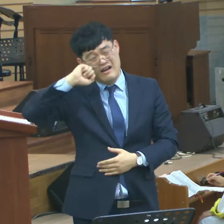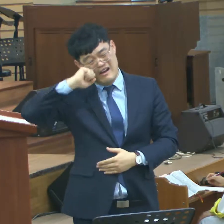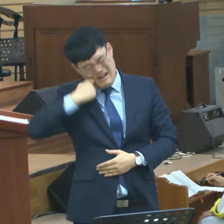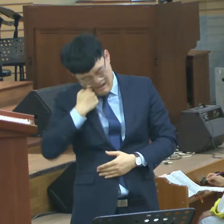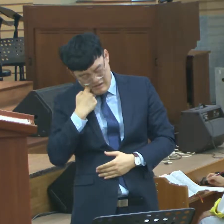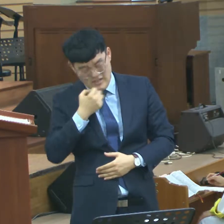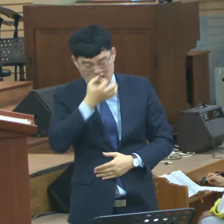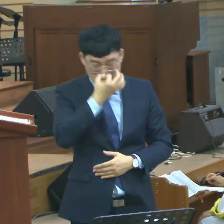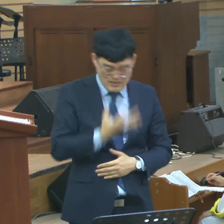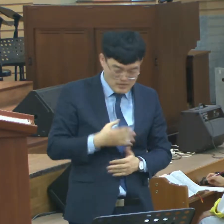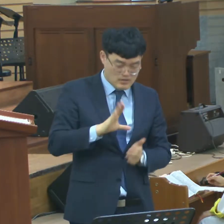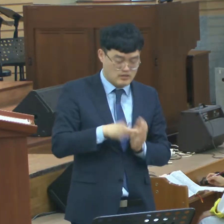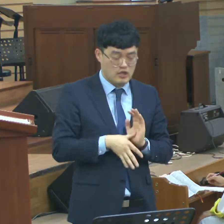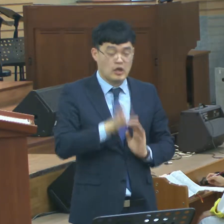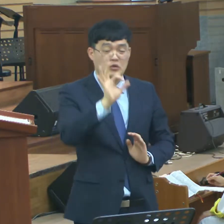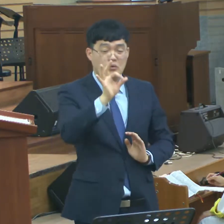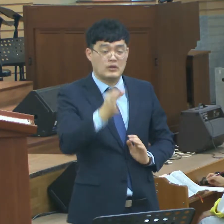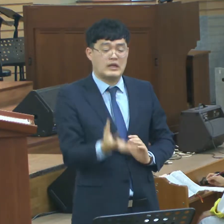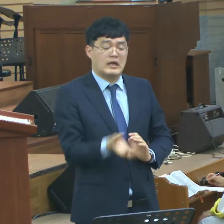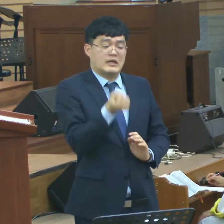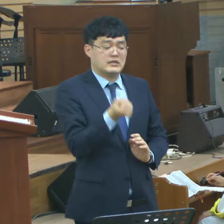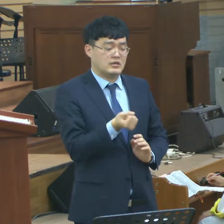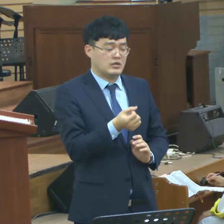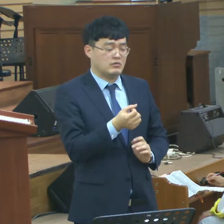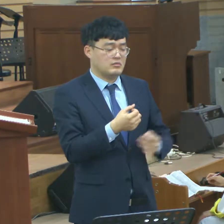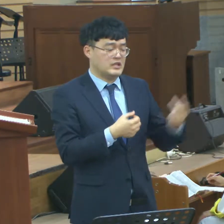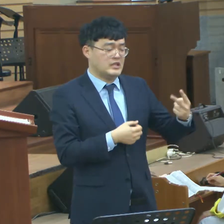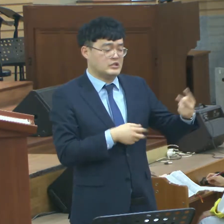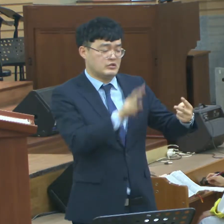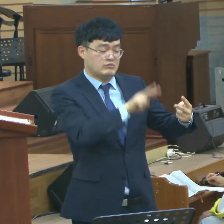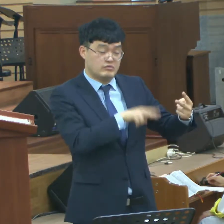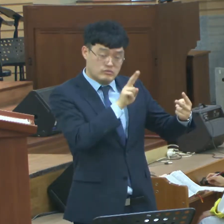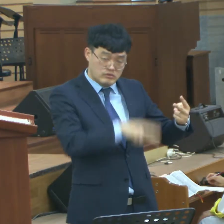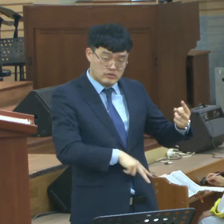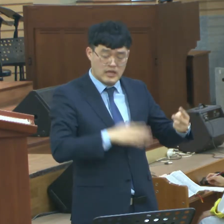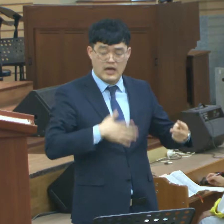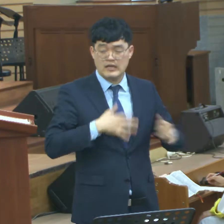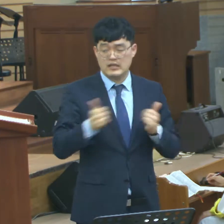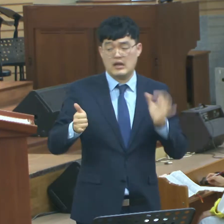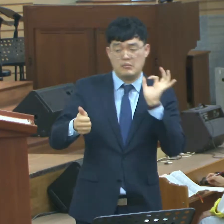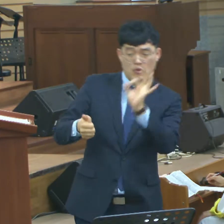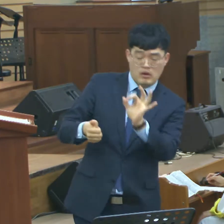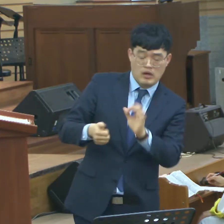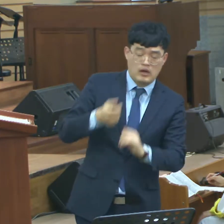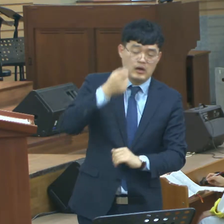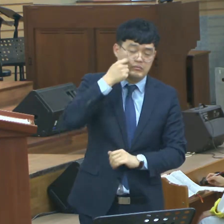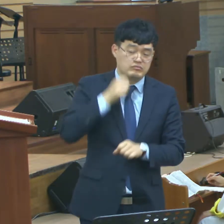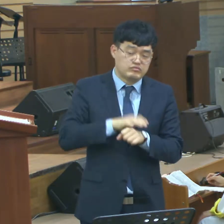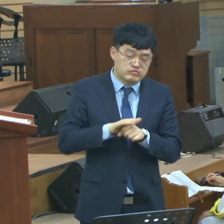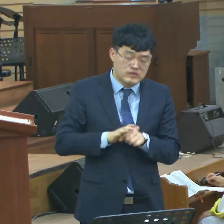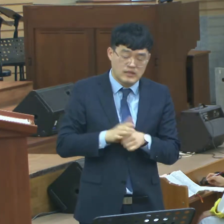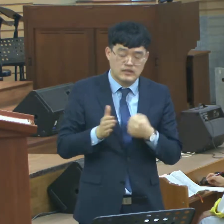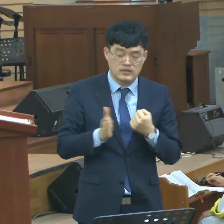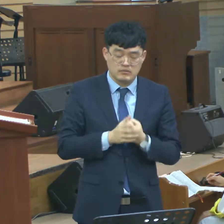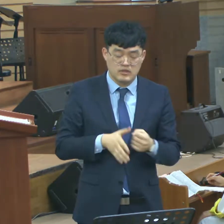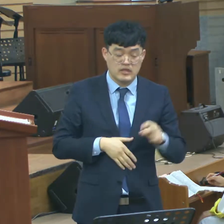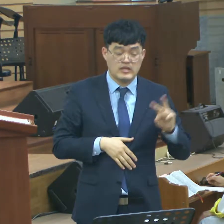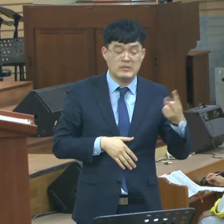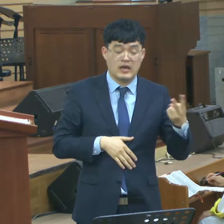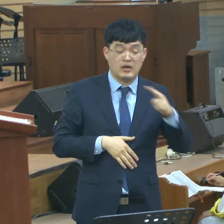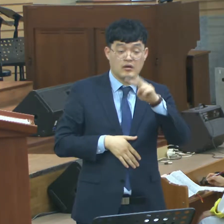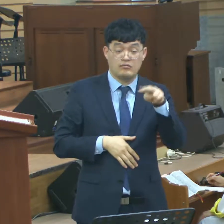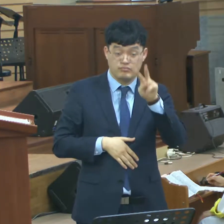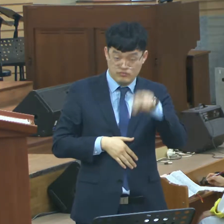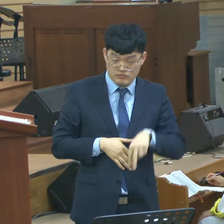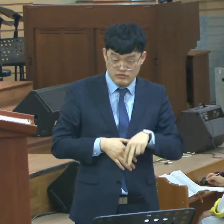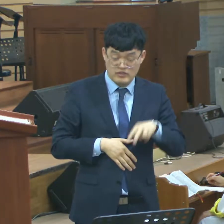없었는데 그 아는 지인을 꼭 도와주란 마음을 자꾸 주셨대요. 그래서 금요일날도 그 말씀 하시더라고요. 200불,